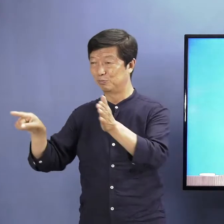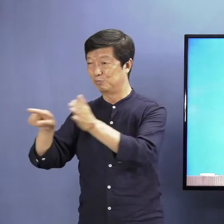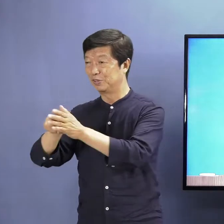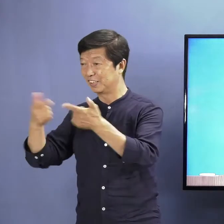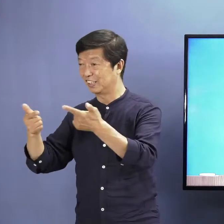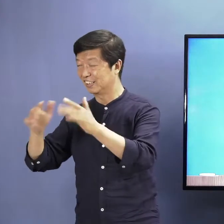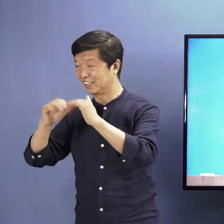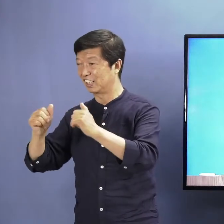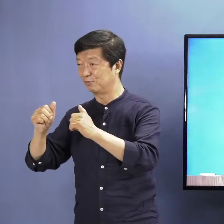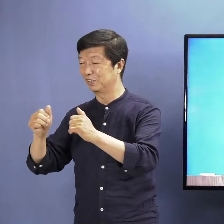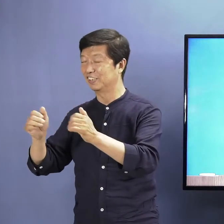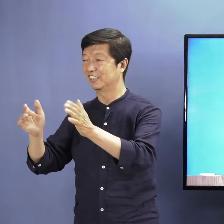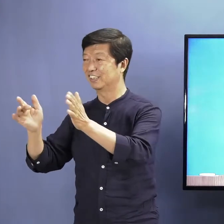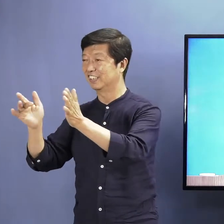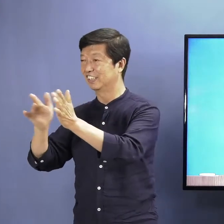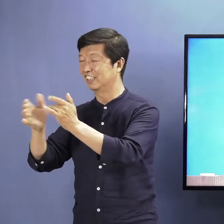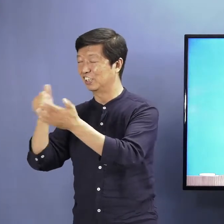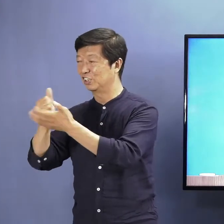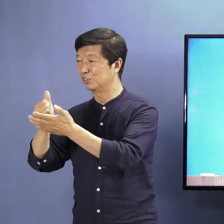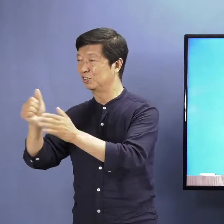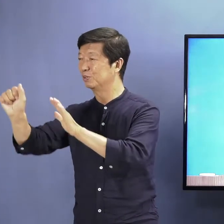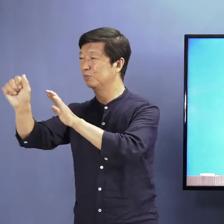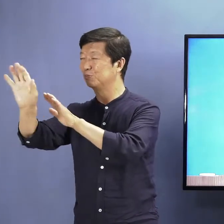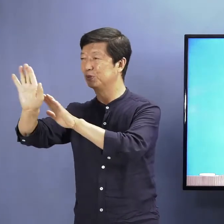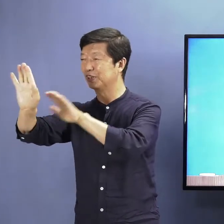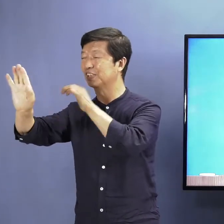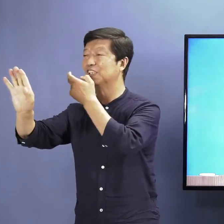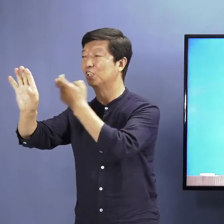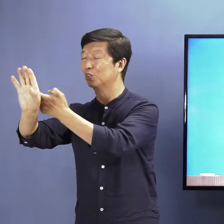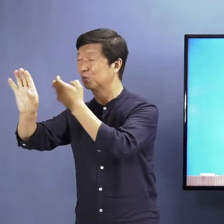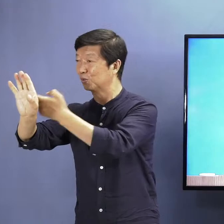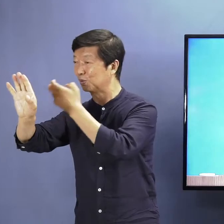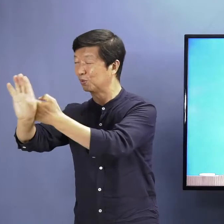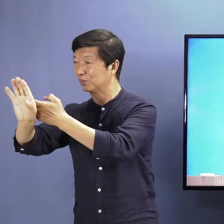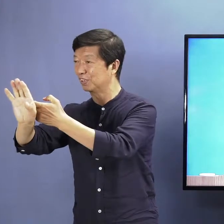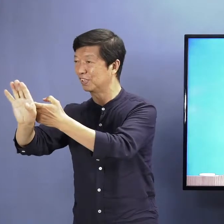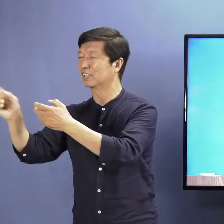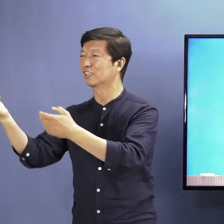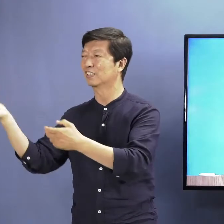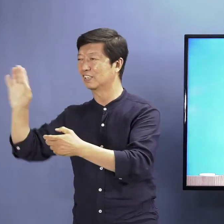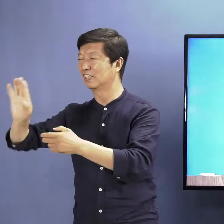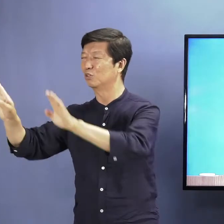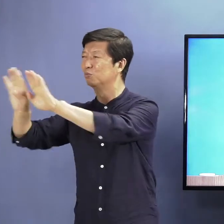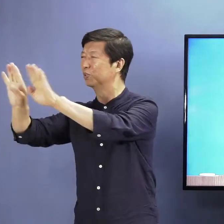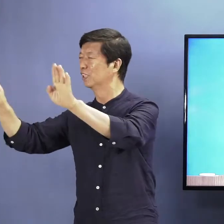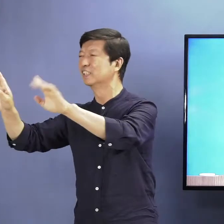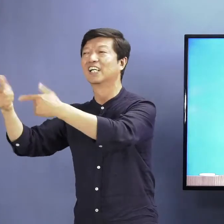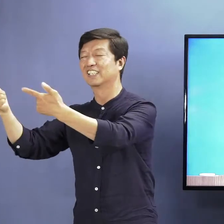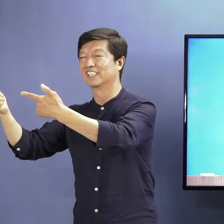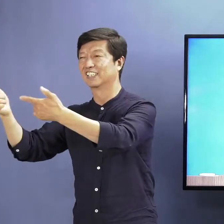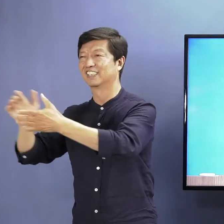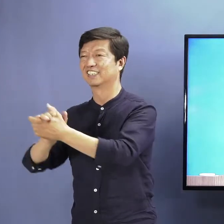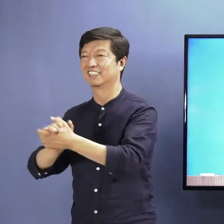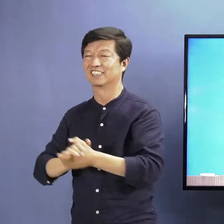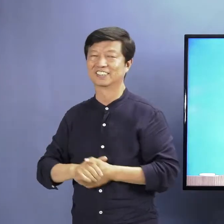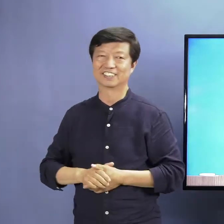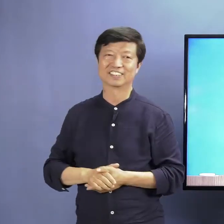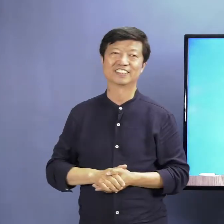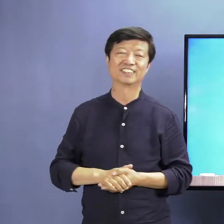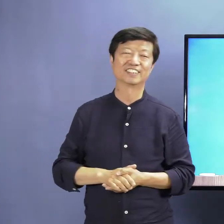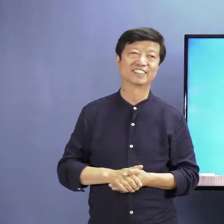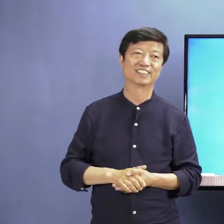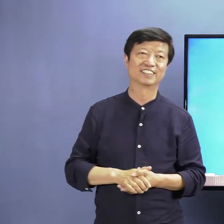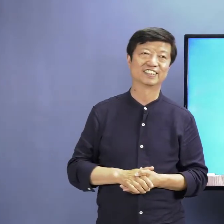싶다, 예수 믿겠니? 이렇게 아주 분위기 좋은 그런 분위기로 그려놨기 때문에 좀 아니다 그러는데, 모르겠어요. 상관없어요.